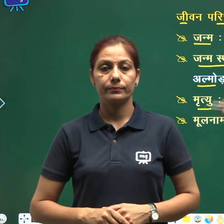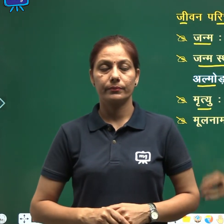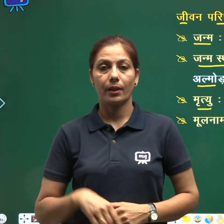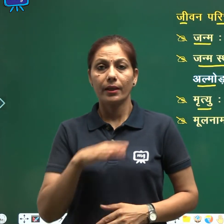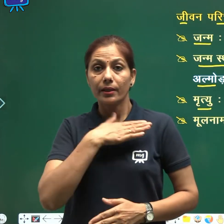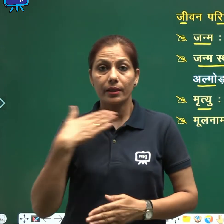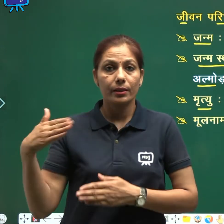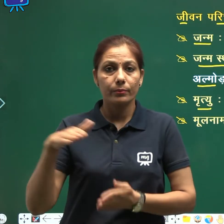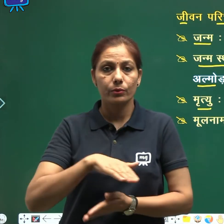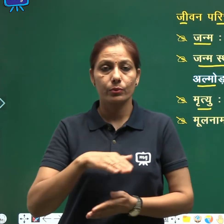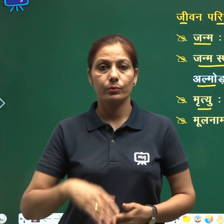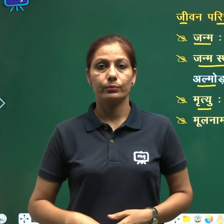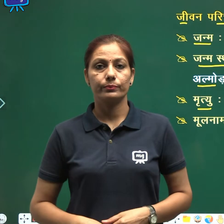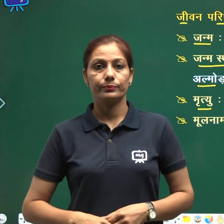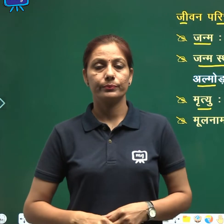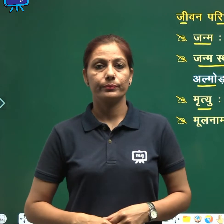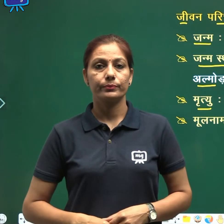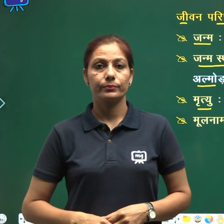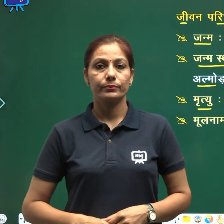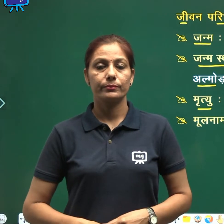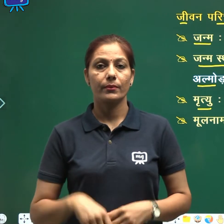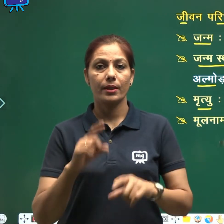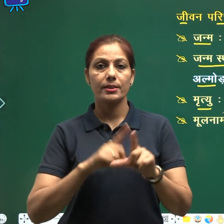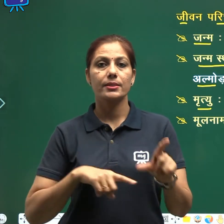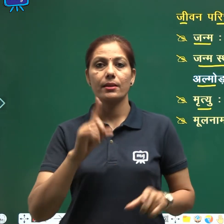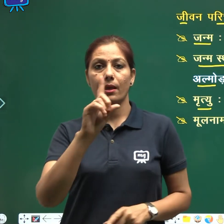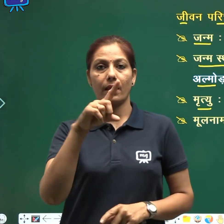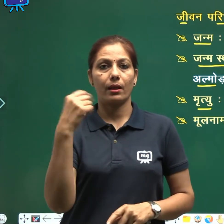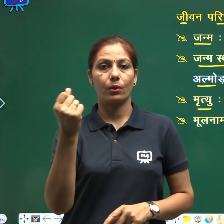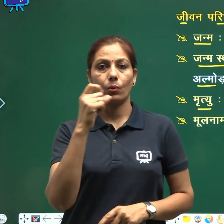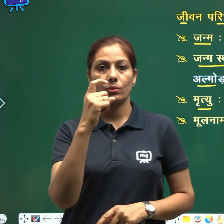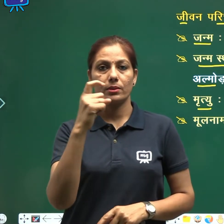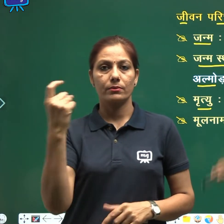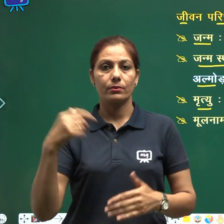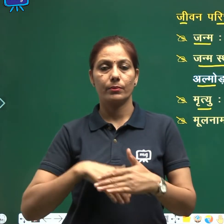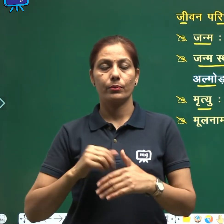इनकी मृत्यु सन 1977 में हुई।